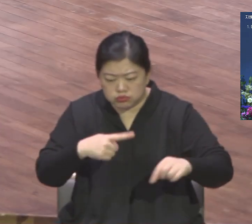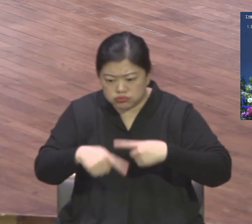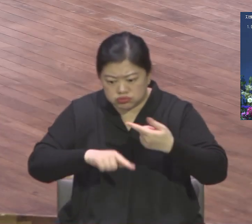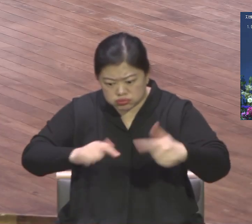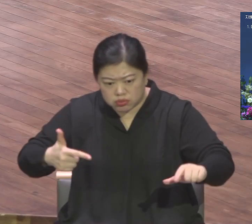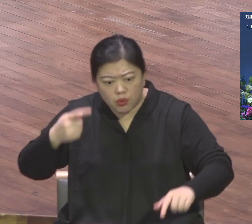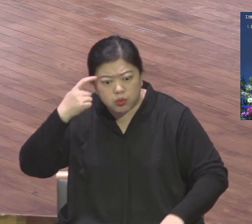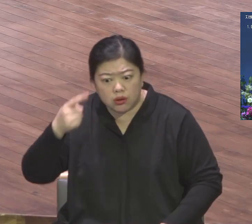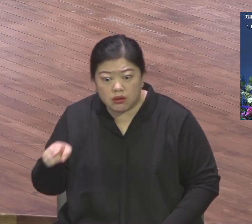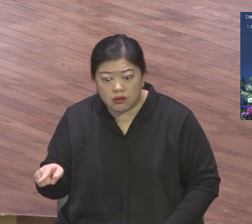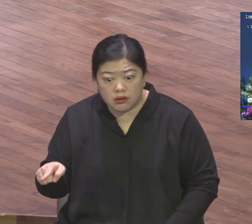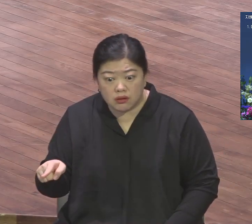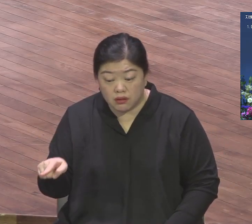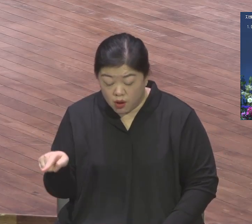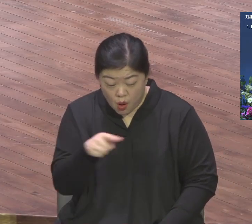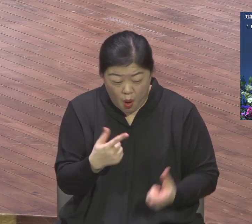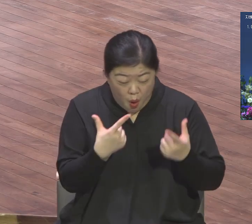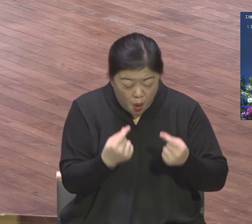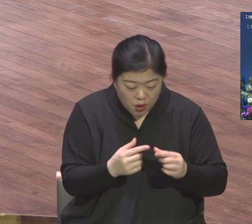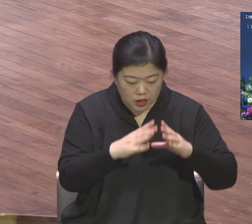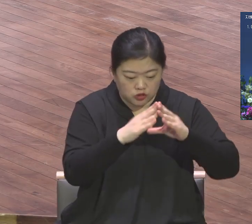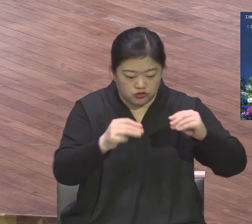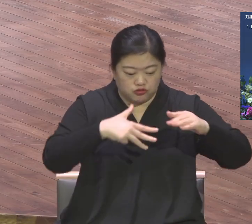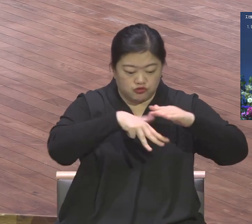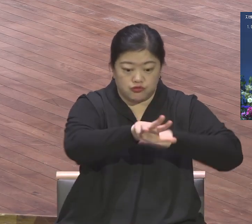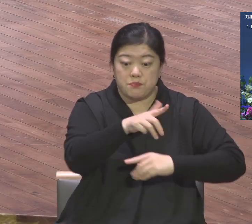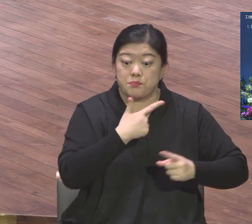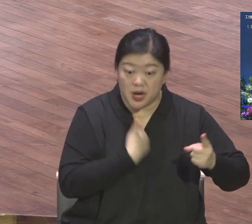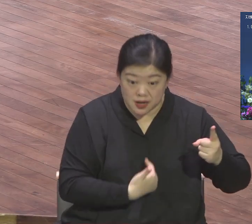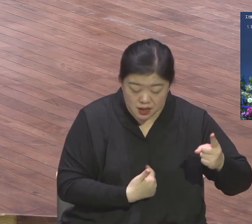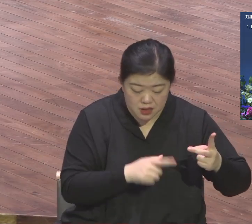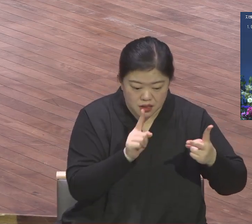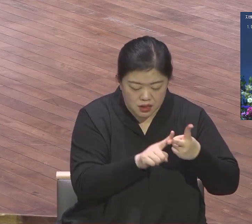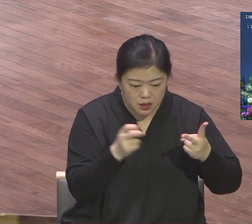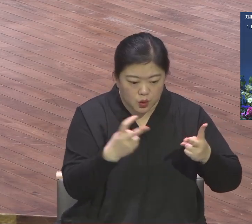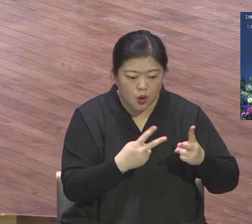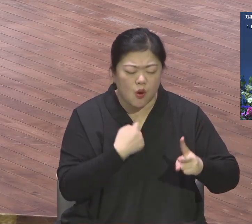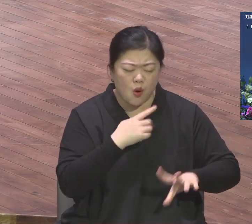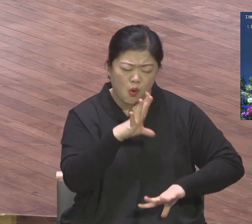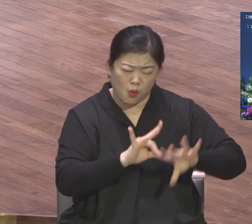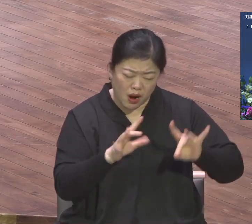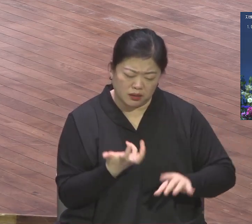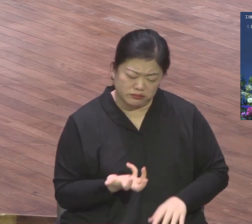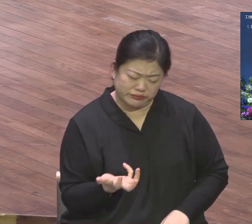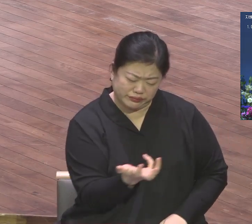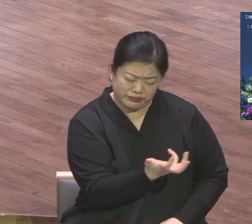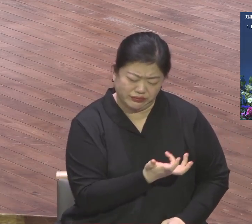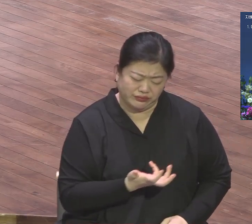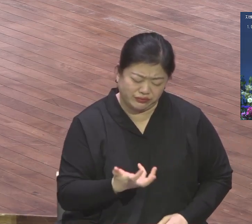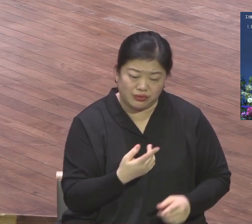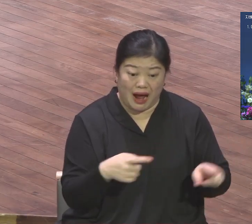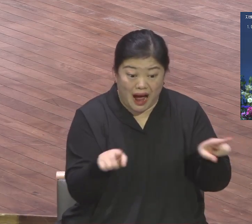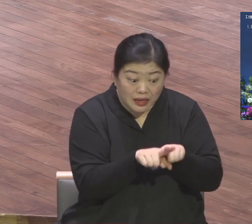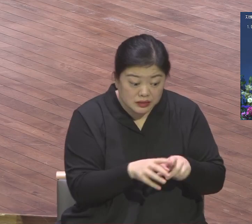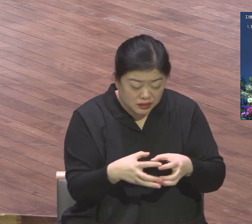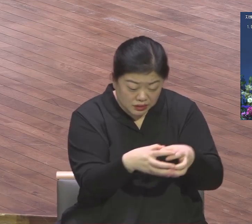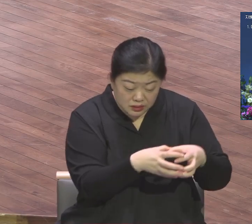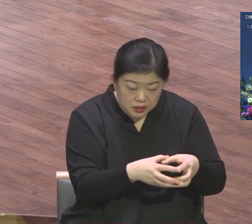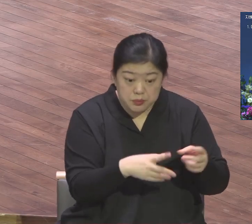동안 계속되면서요. 어떻게 됩니까? 학습된 무기력에 빠져버려요. 이 광야